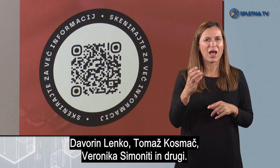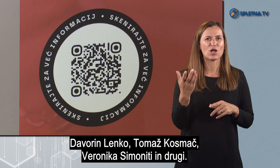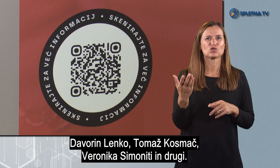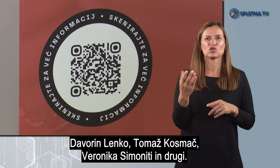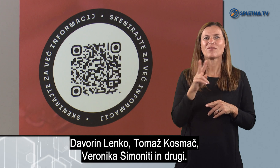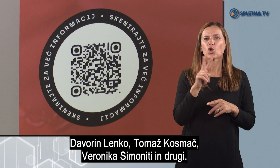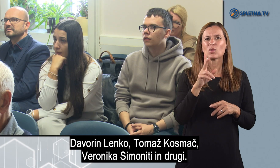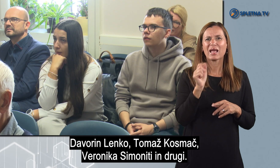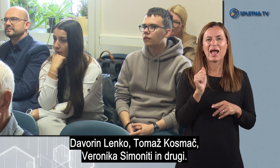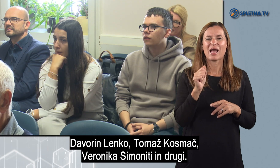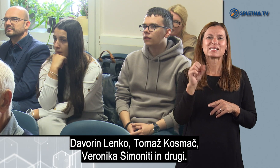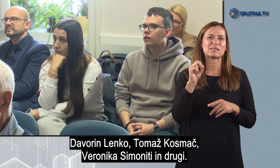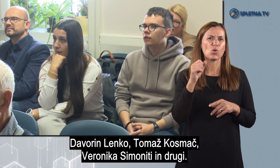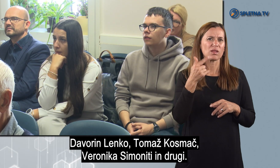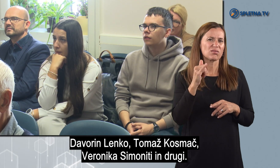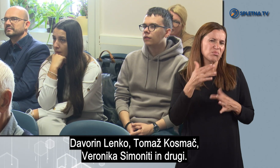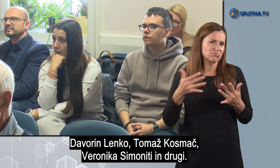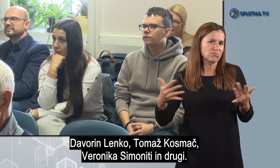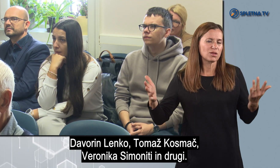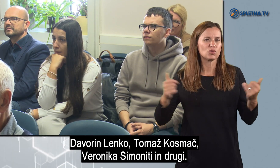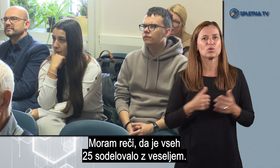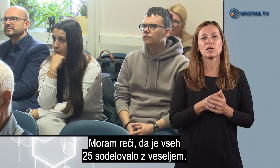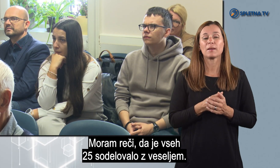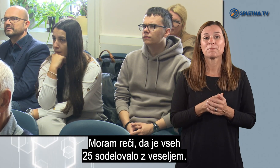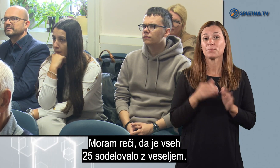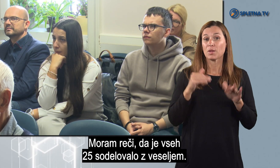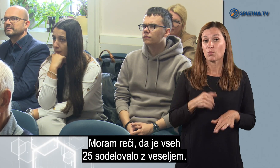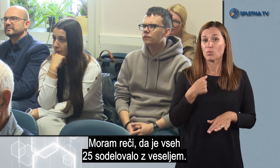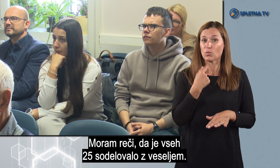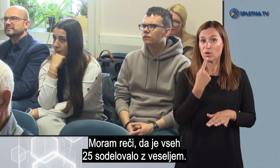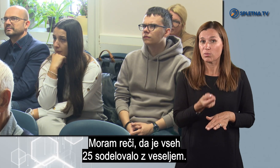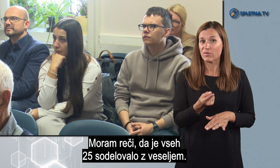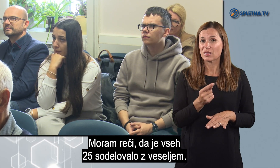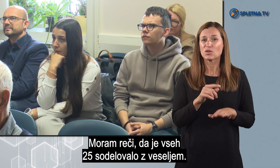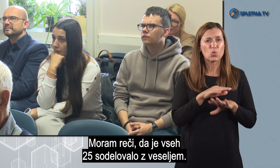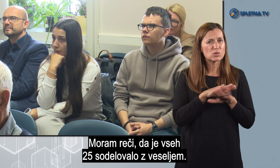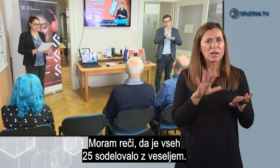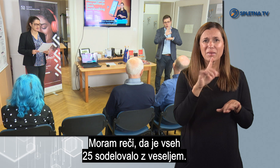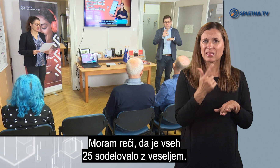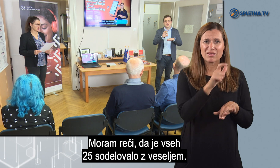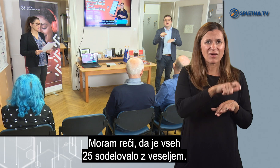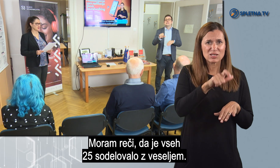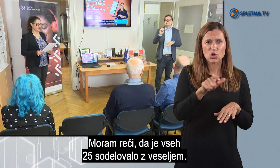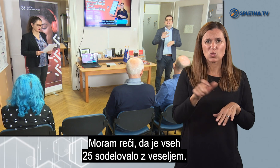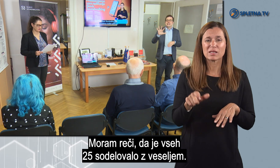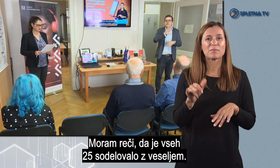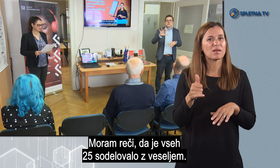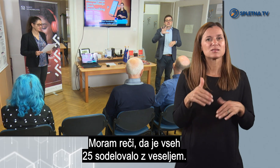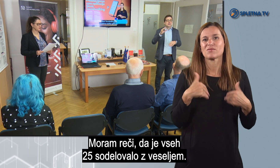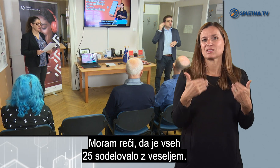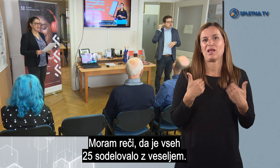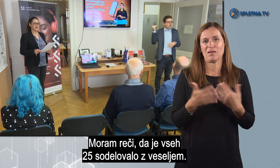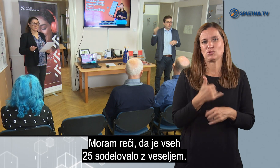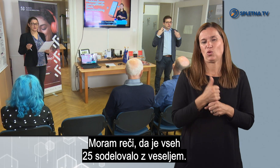Veronika Simoniti in drugi. Moram reči, da je vseh 25 sodelovalo